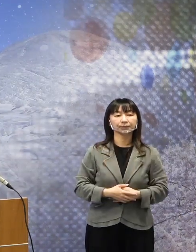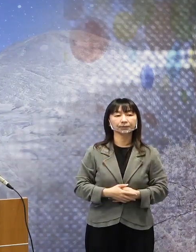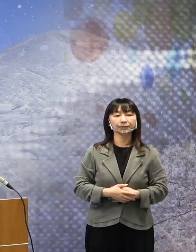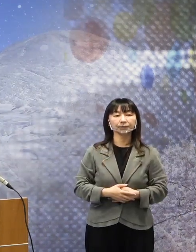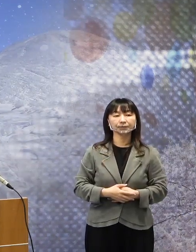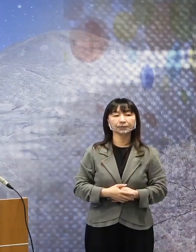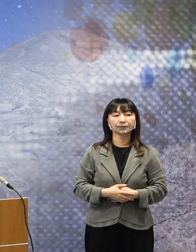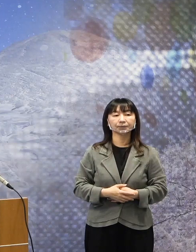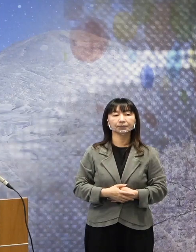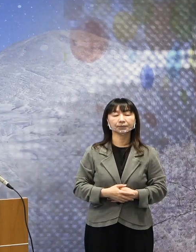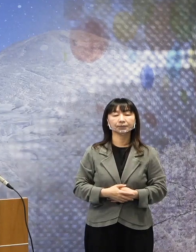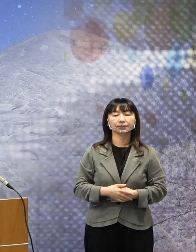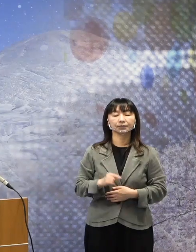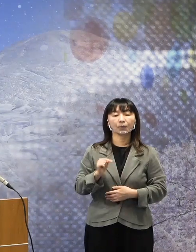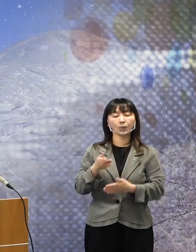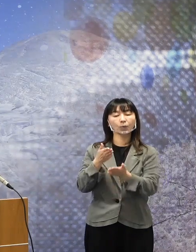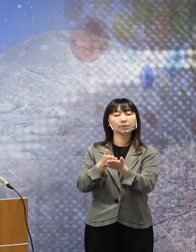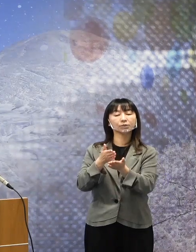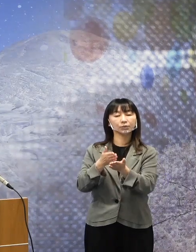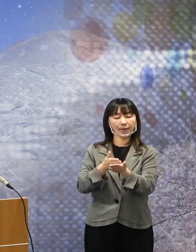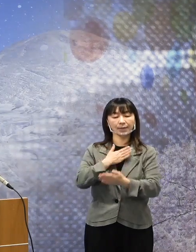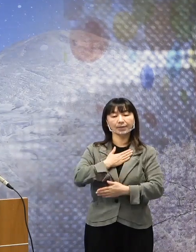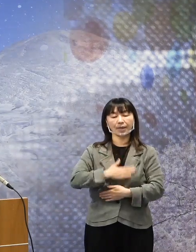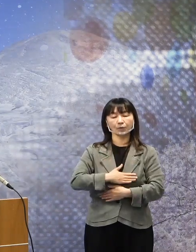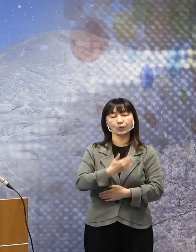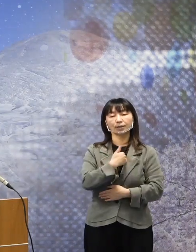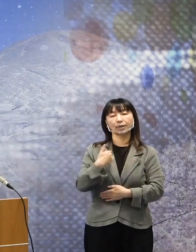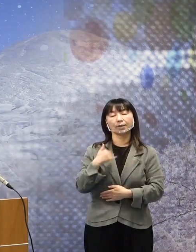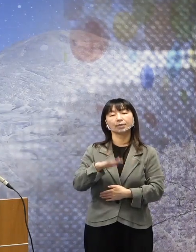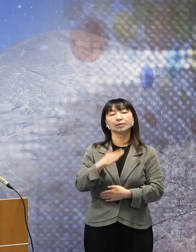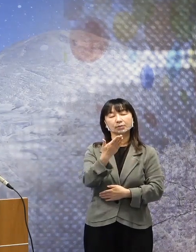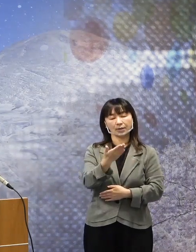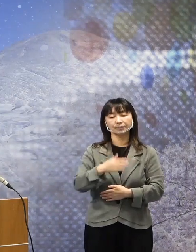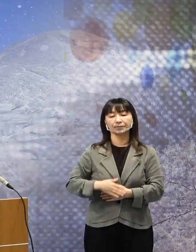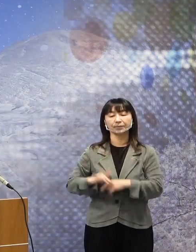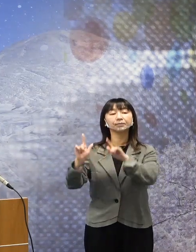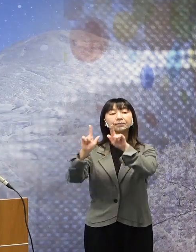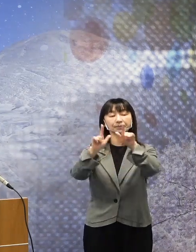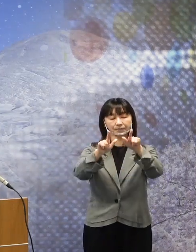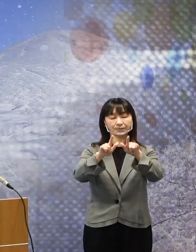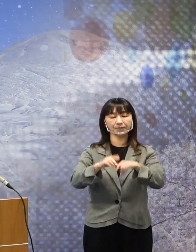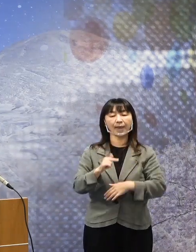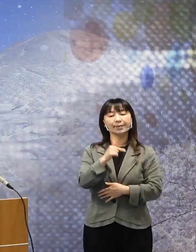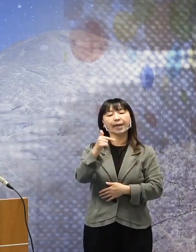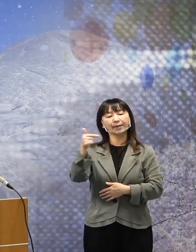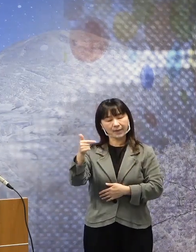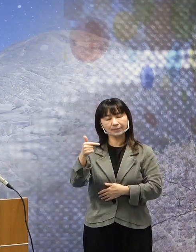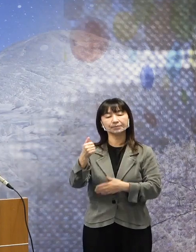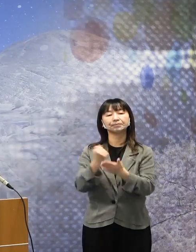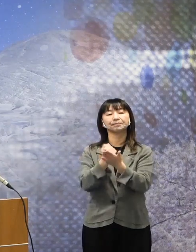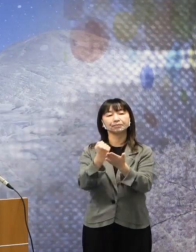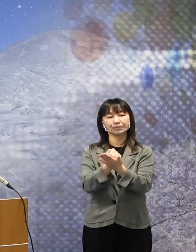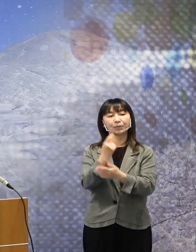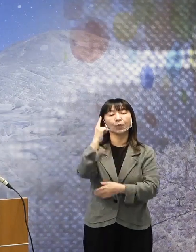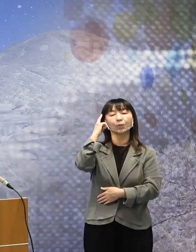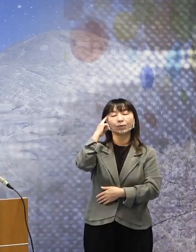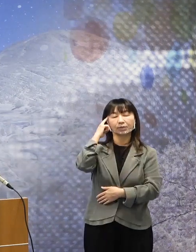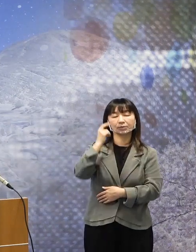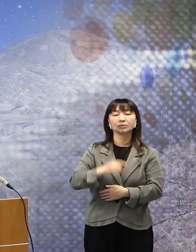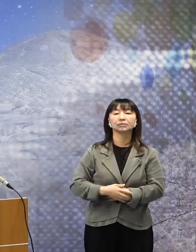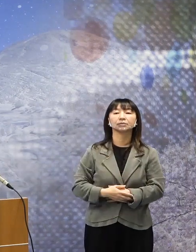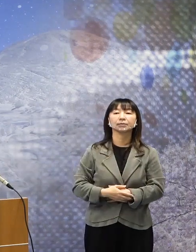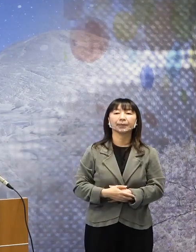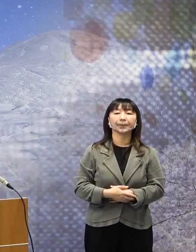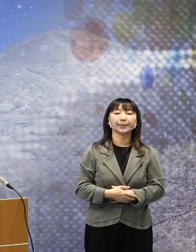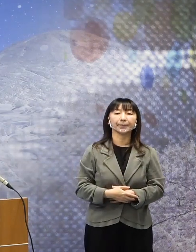その説明に納得はいきましたね。 まあ、残念というか大変残念だと思っていますけれども、まあ、